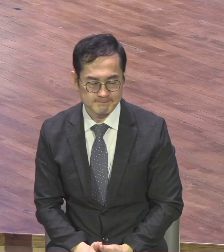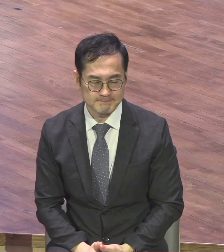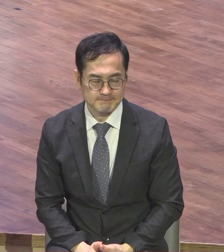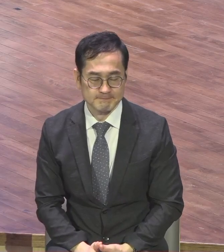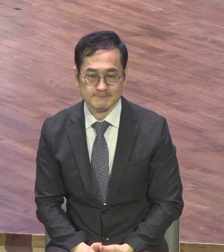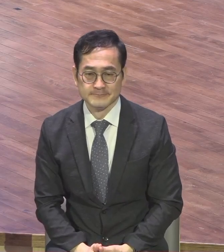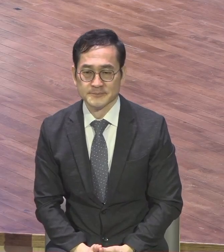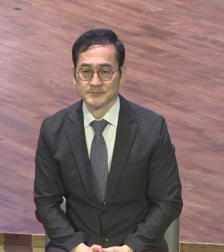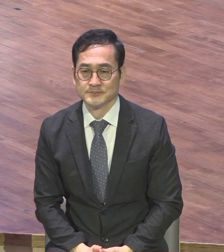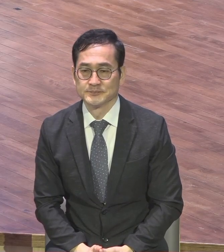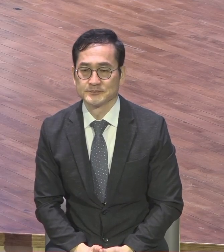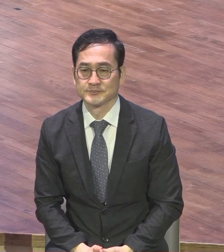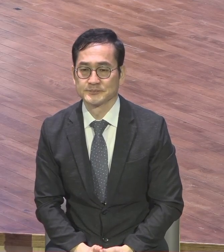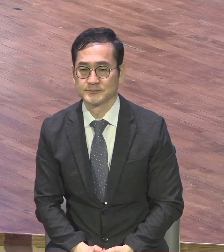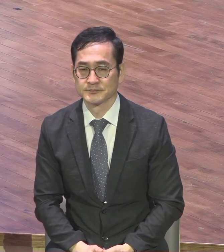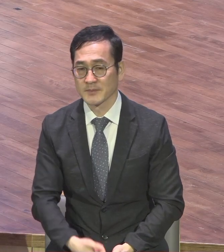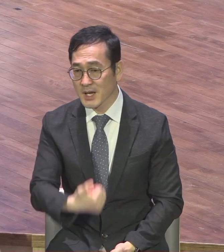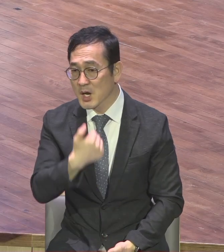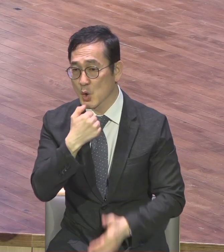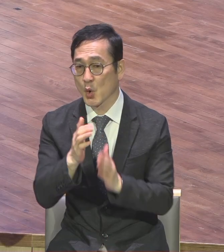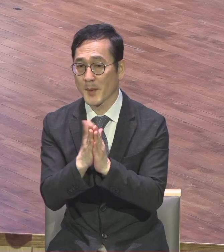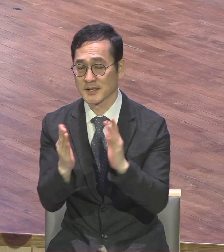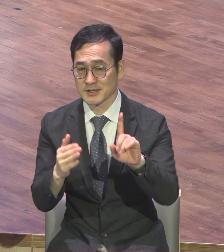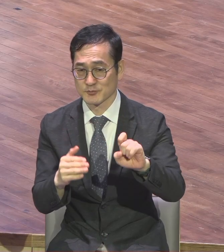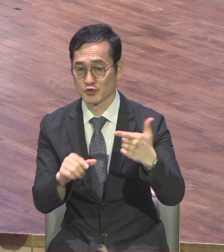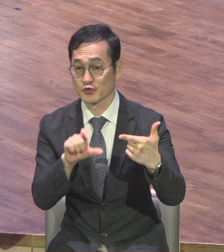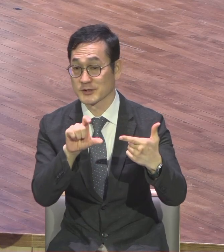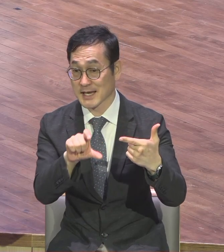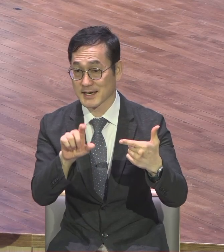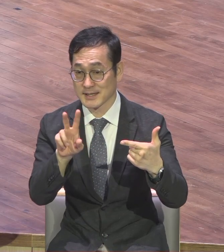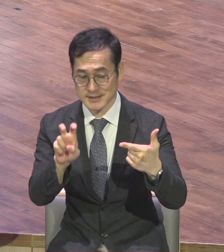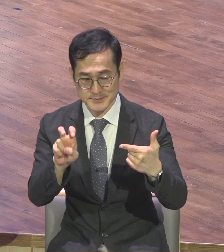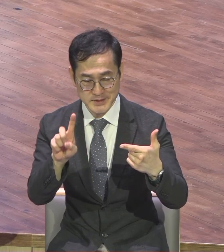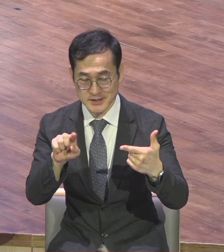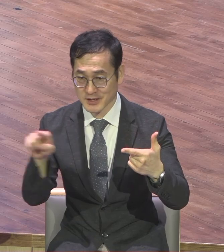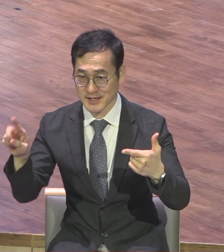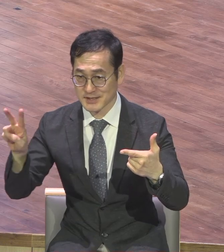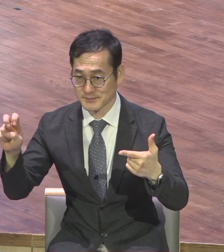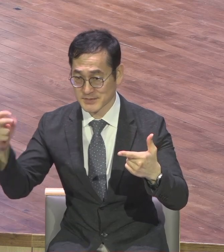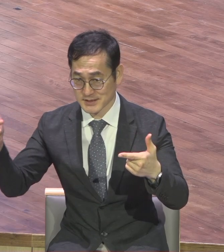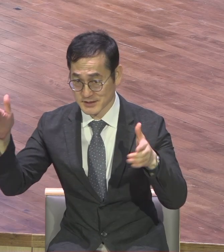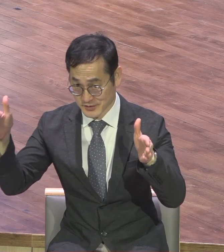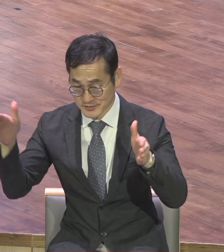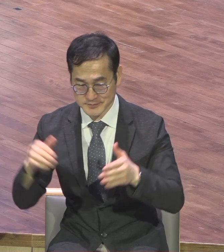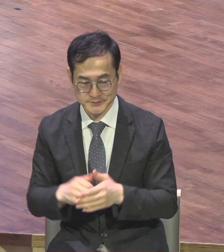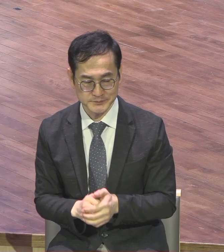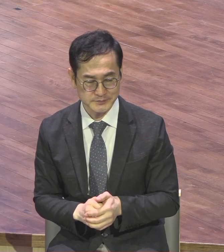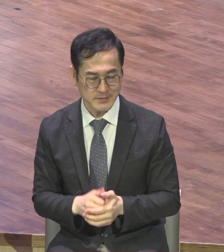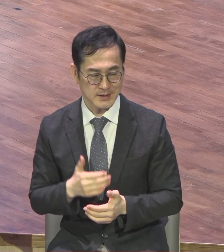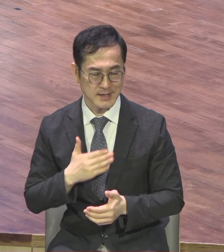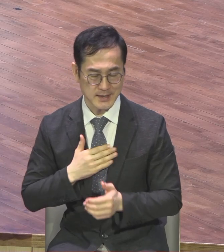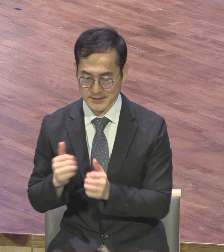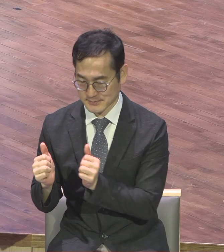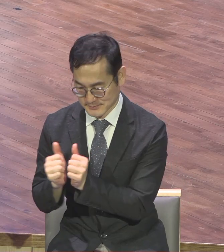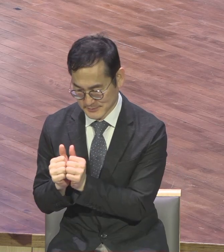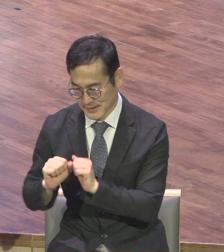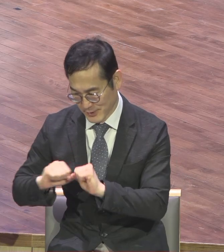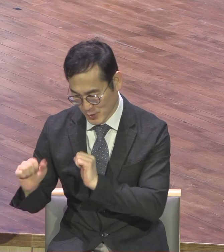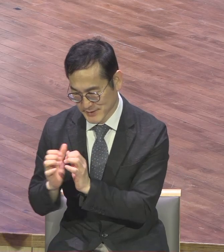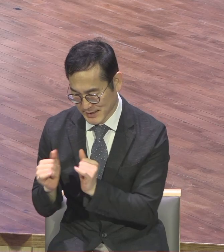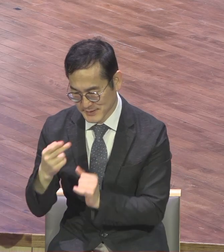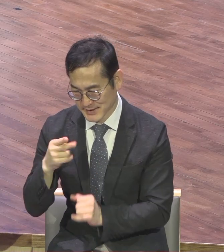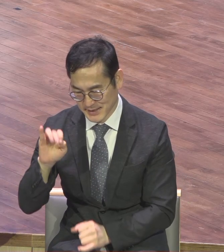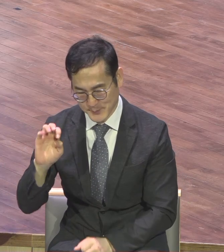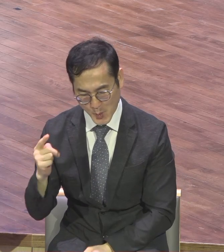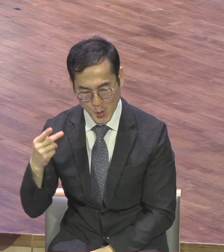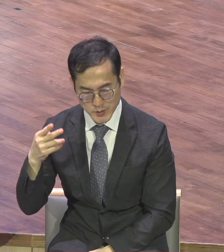은혜 받고 성취될 하나님의 말씀은 로마서 16장 21절에서 27절 말씀입니다. 나의 동역자 디모데와 나의